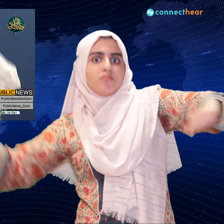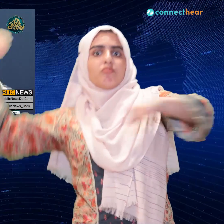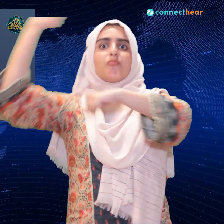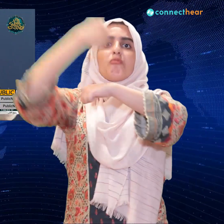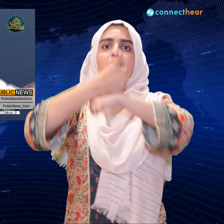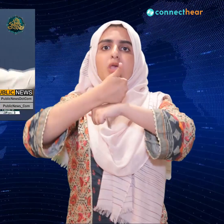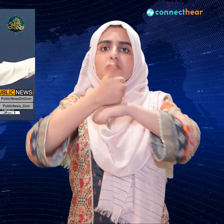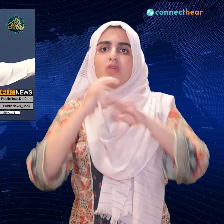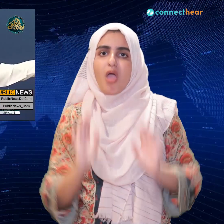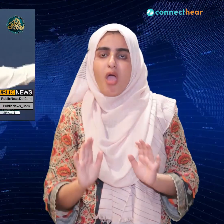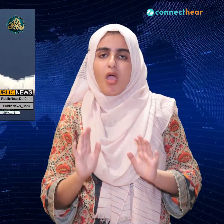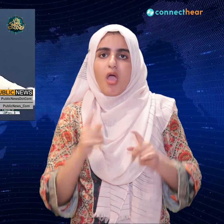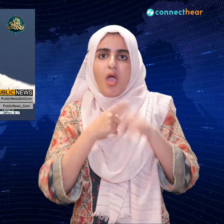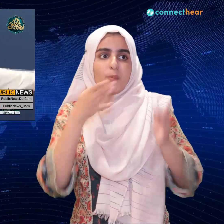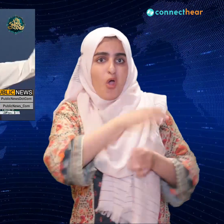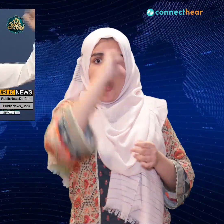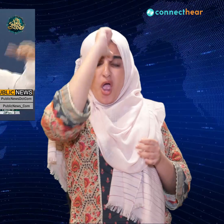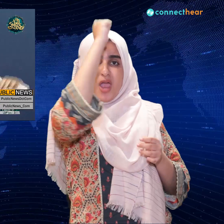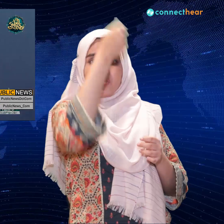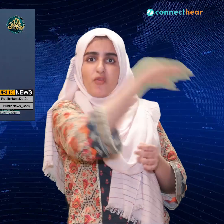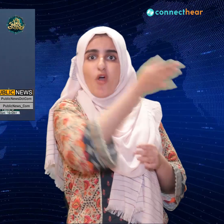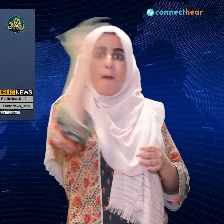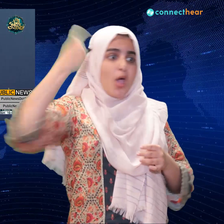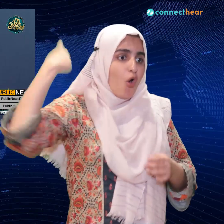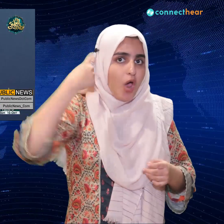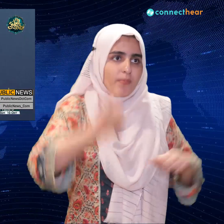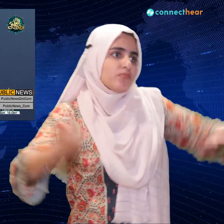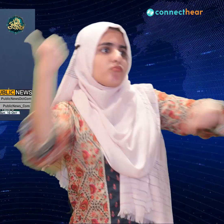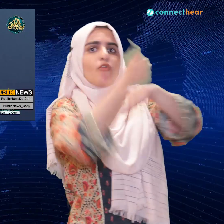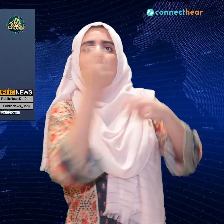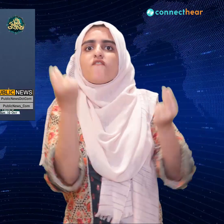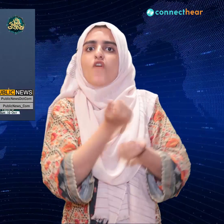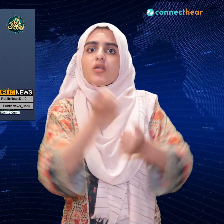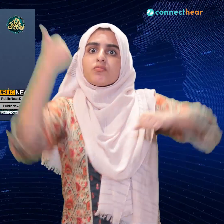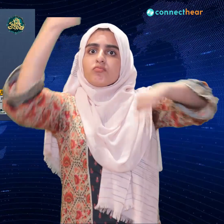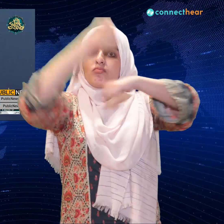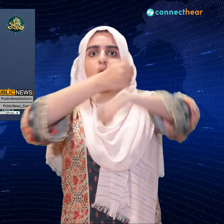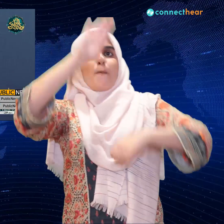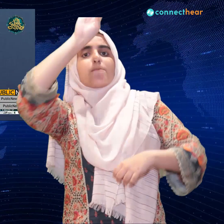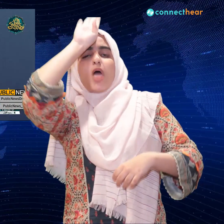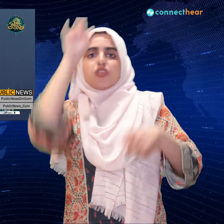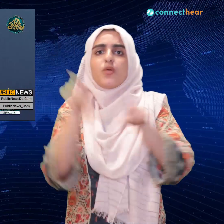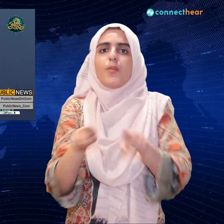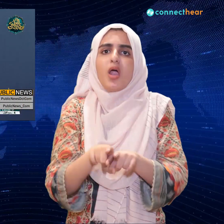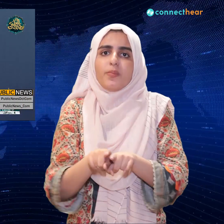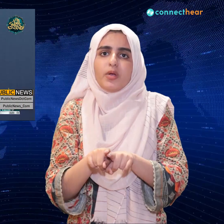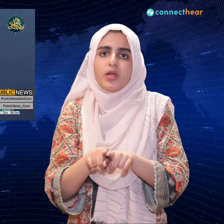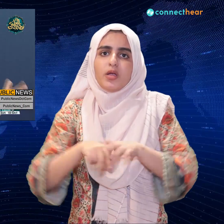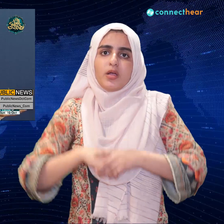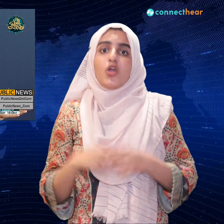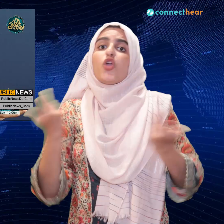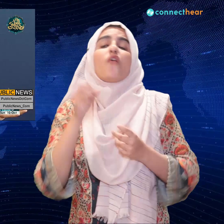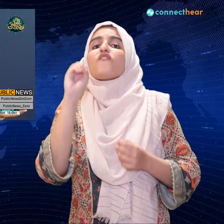مملوک غلام تھے، یہاں ہندوستان میں سلیو ڈائنسٹی تھی، غلام بادشاہ بن گئے کیونکہ ایک ان کو